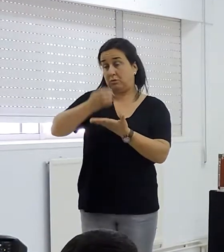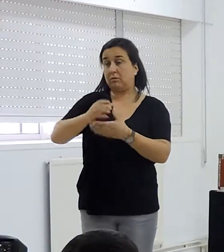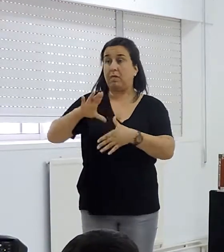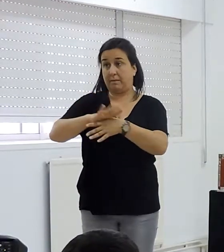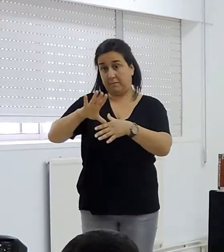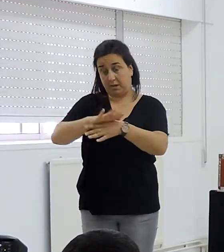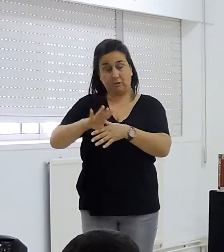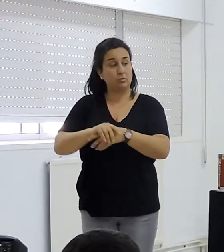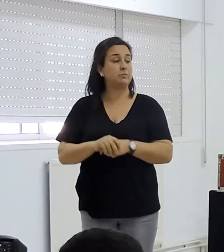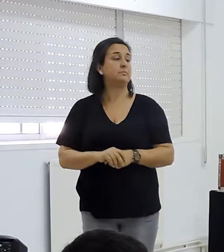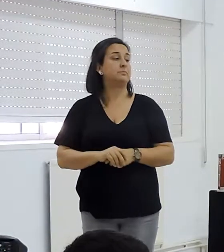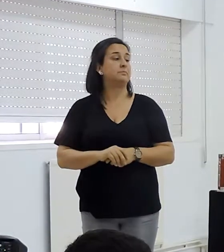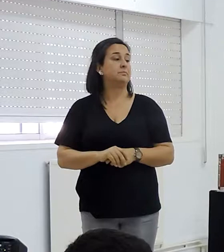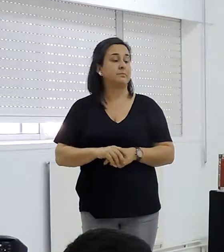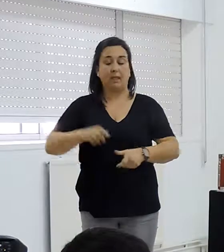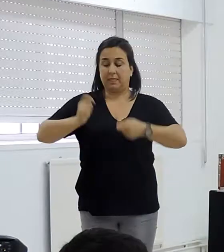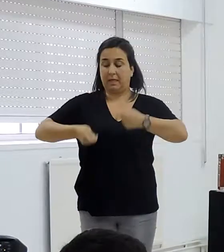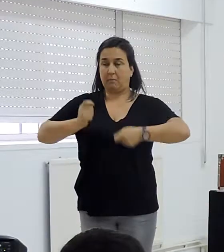Zapatos.